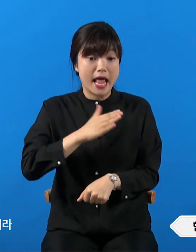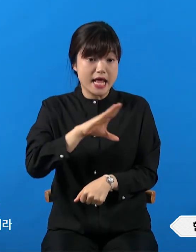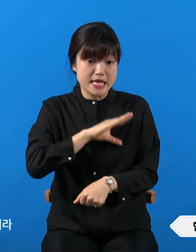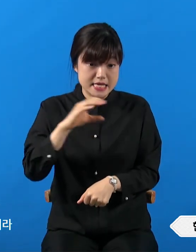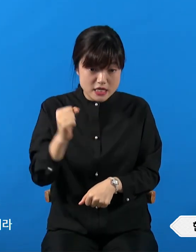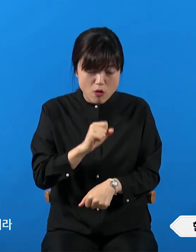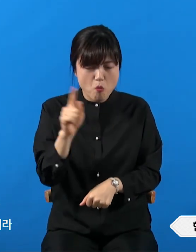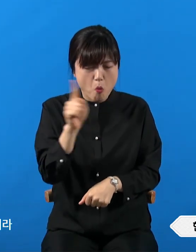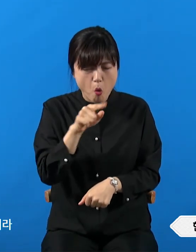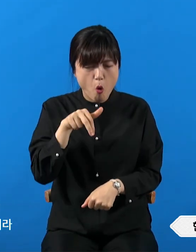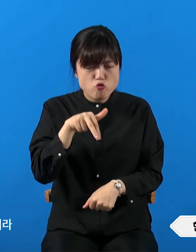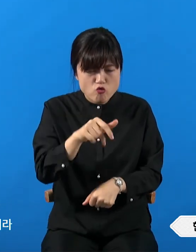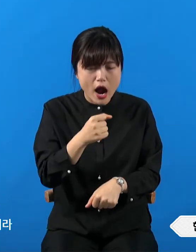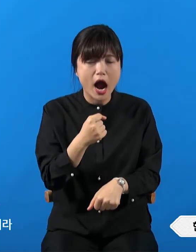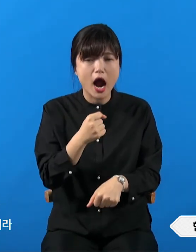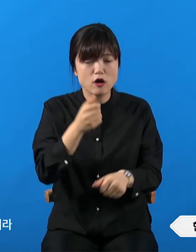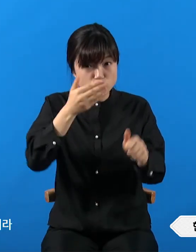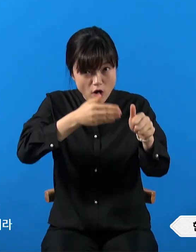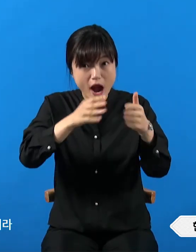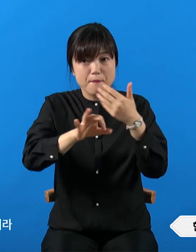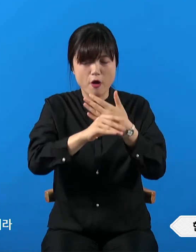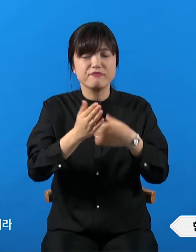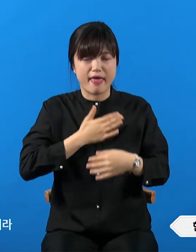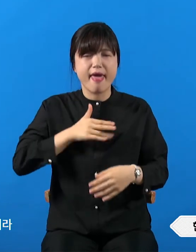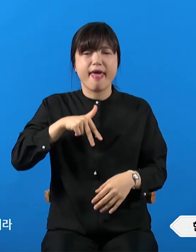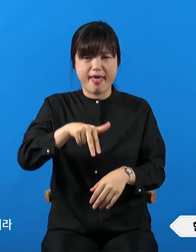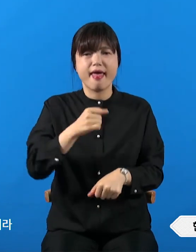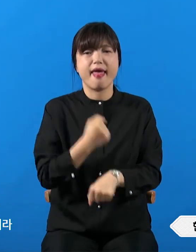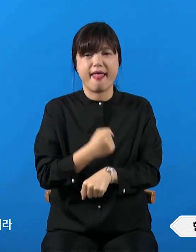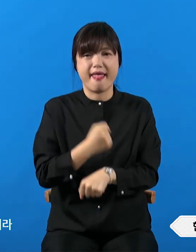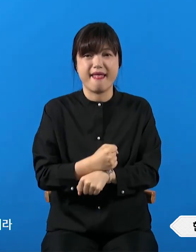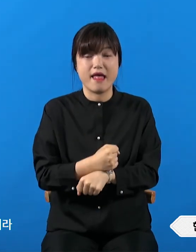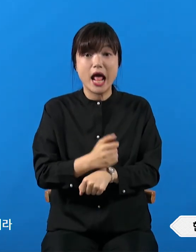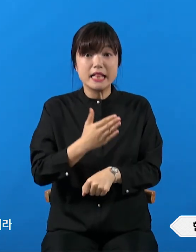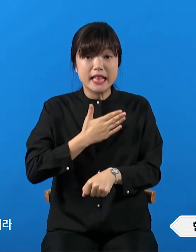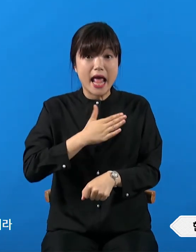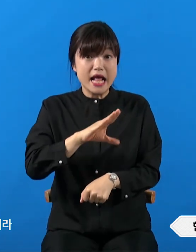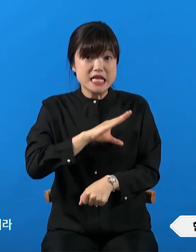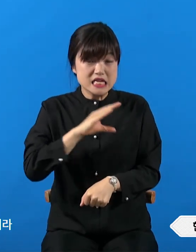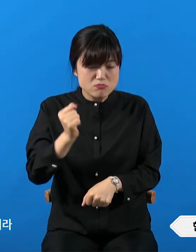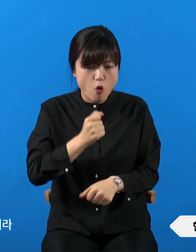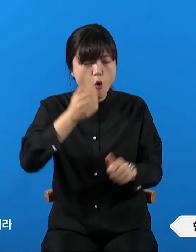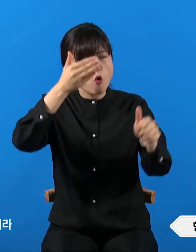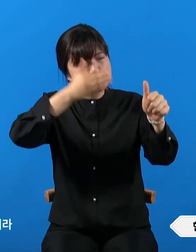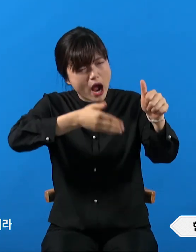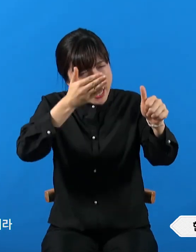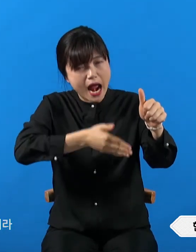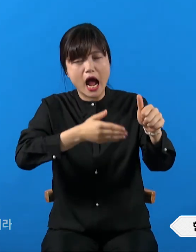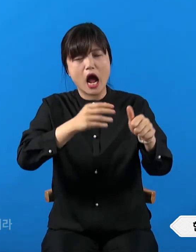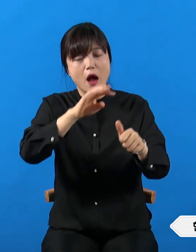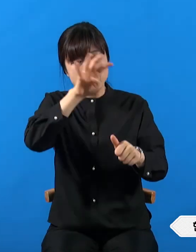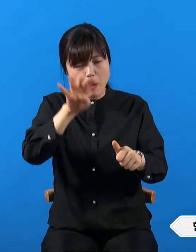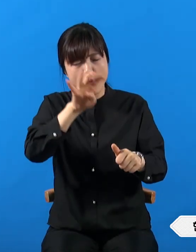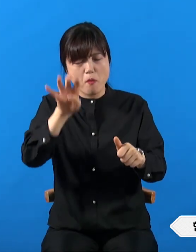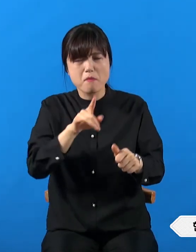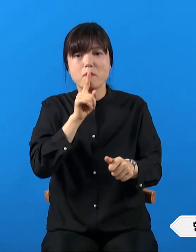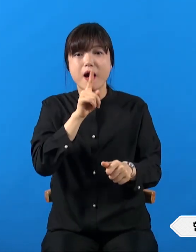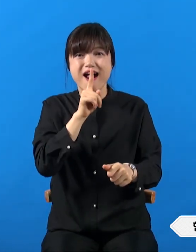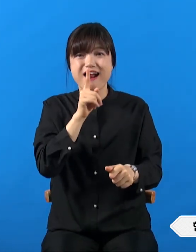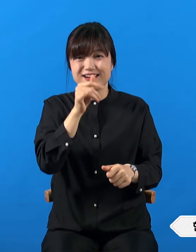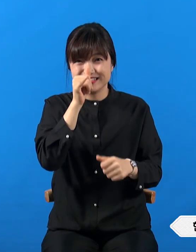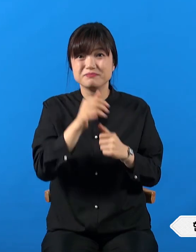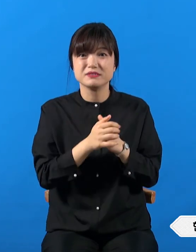내 이름으로 무엇이든지 내게 구하면 내가 행하리라. 내 이름으로 구하라는 것을 강조를 하고